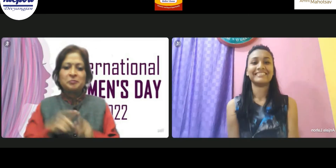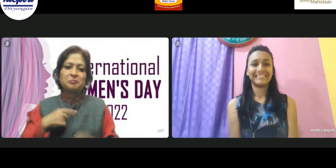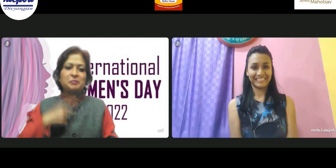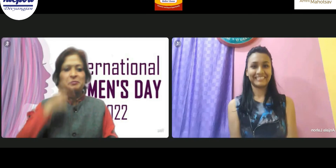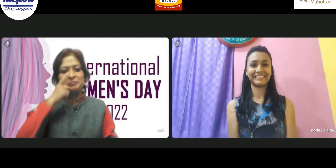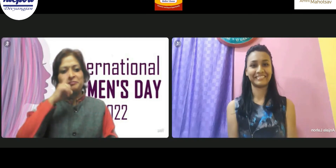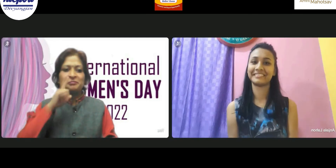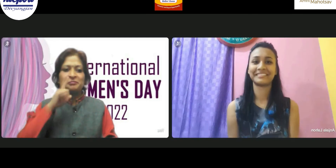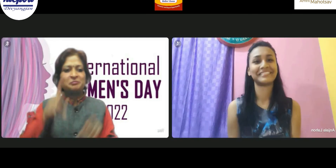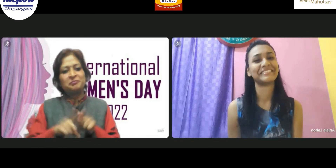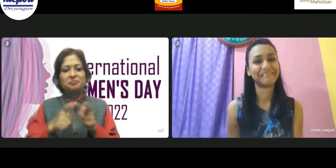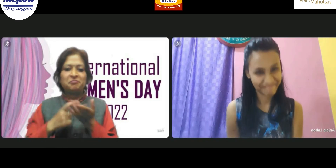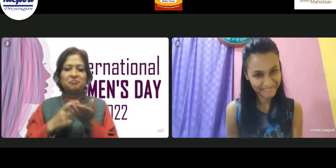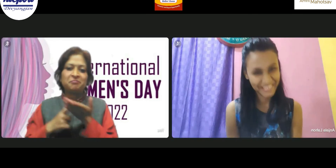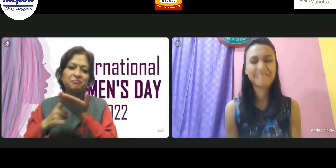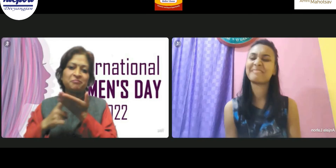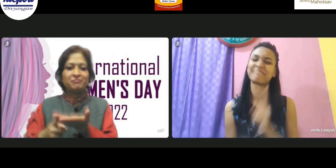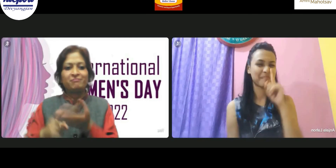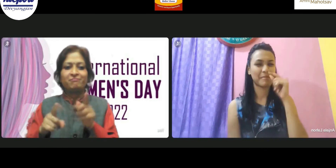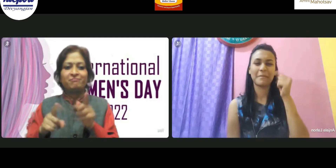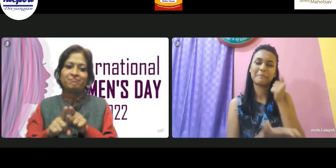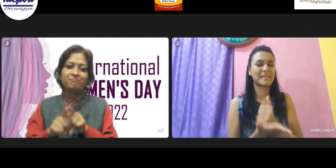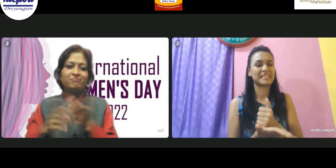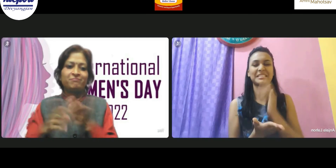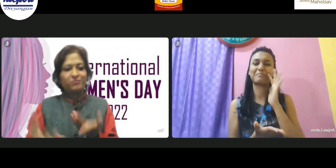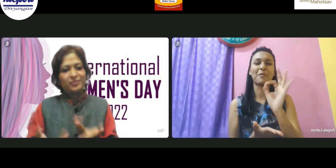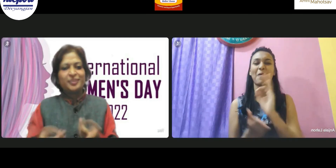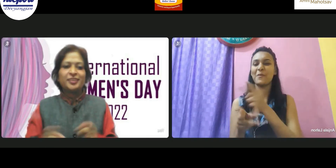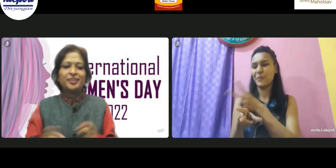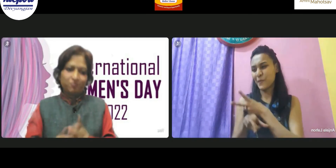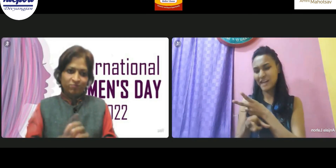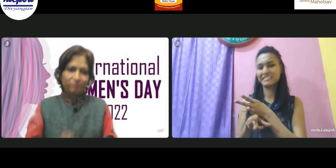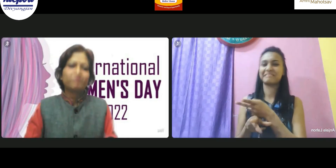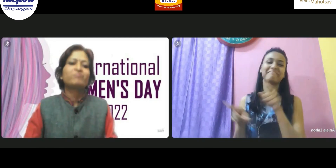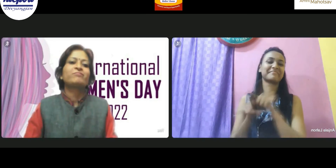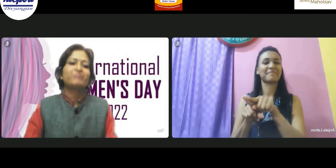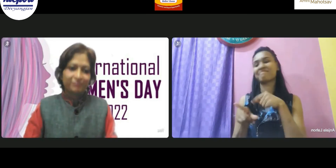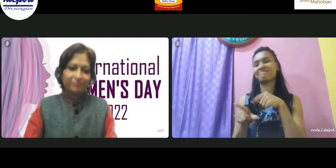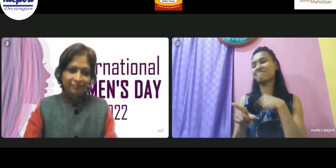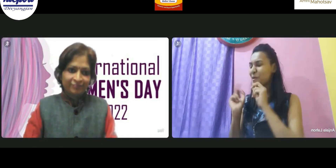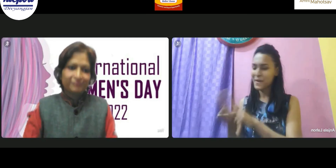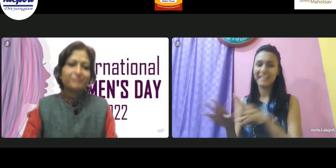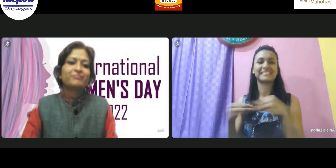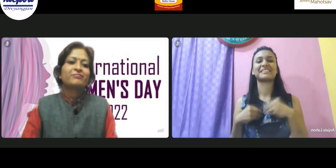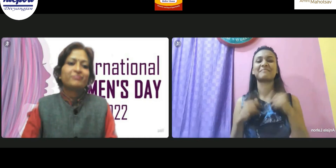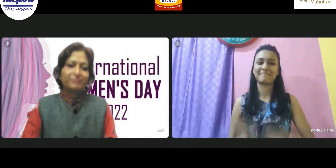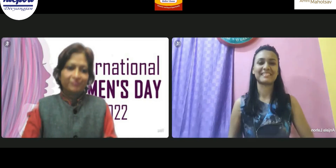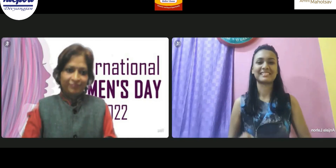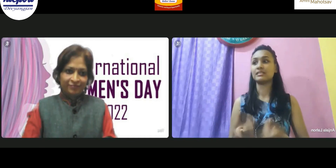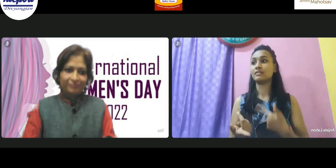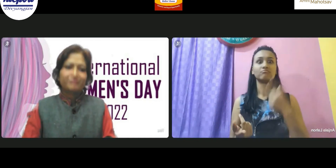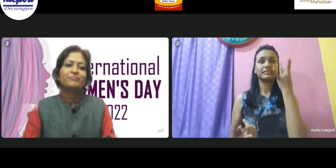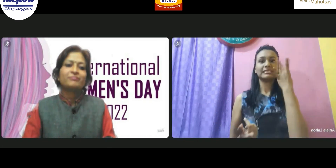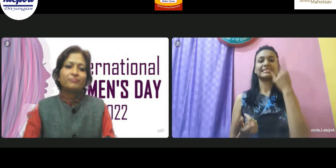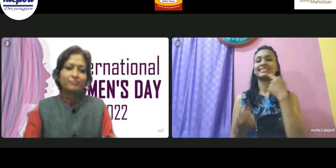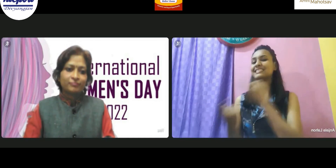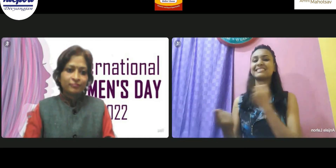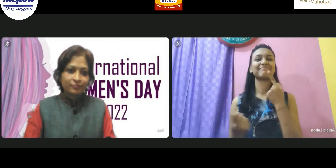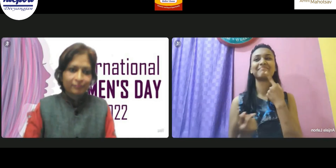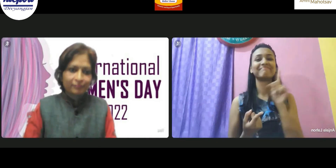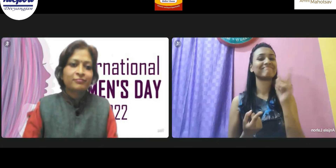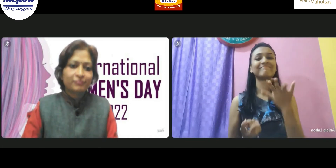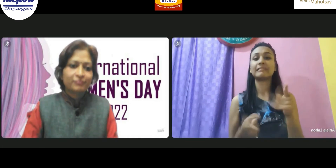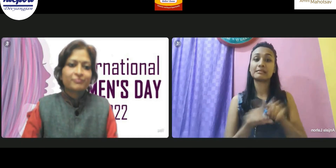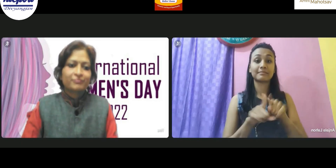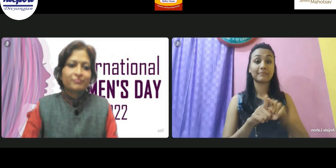बिल्कुल सही एंजिला, मेरे परिवार वाले भी इसी तरह मेरी चिंता करते हैं और हमें उनकी रिस्पेक्ट करनी चाहिए। नहीं